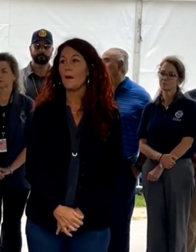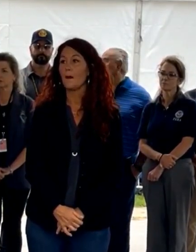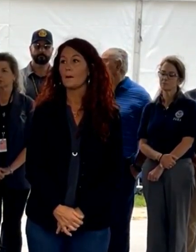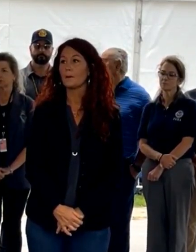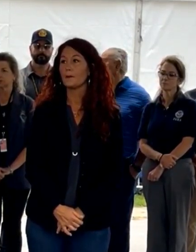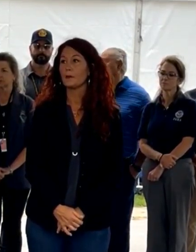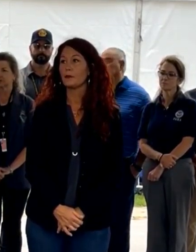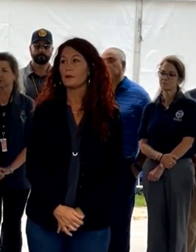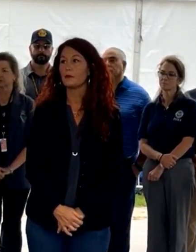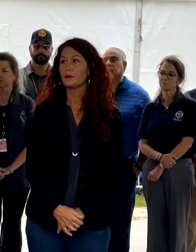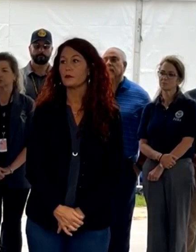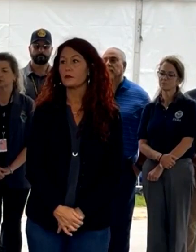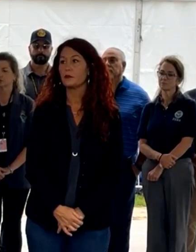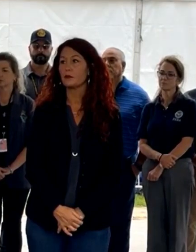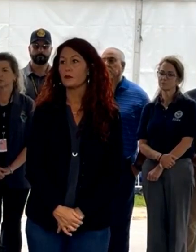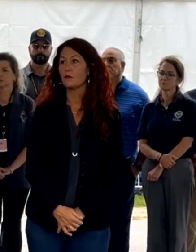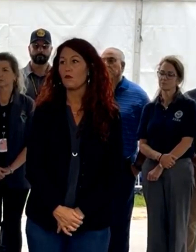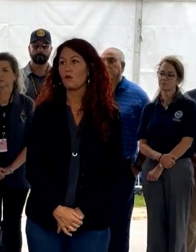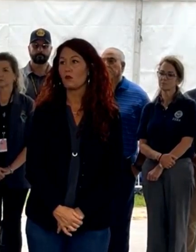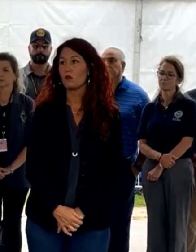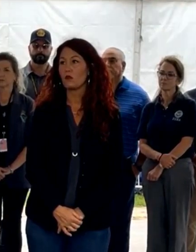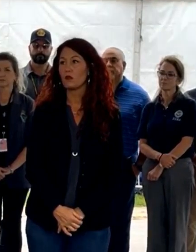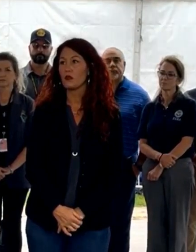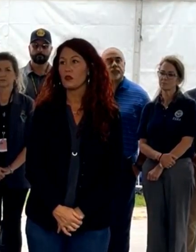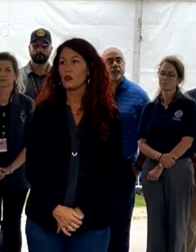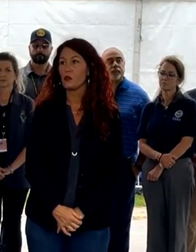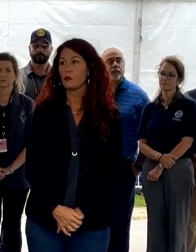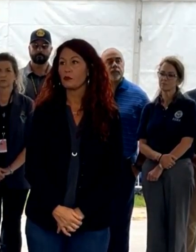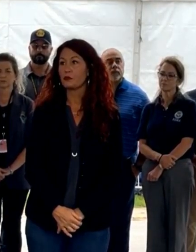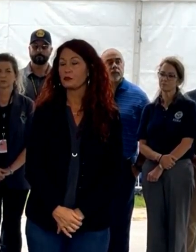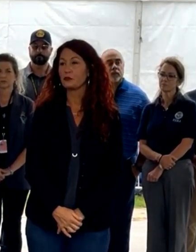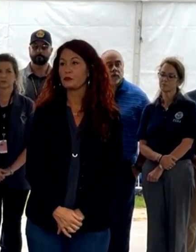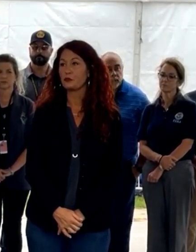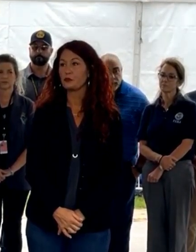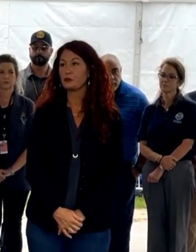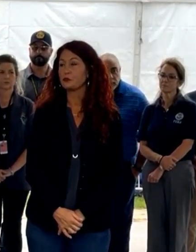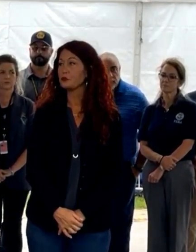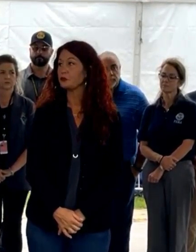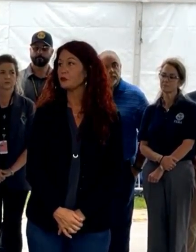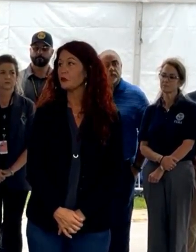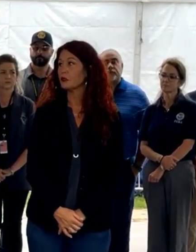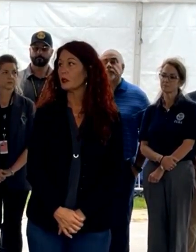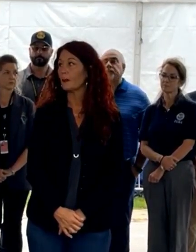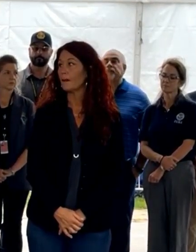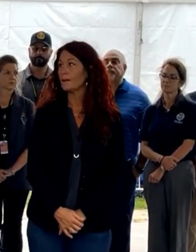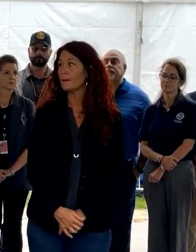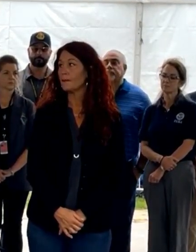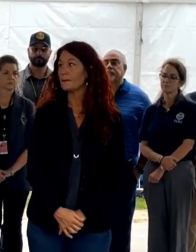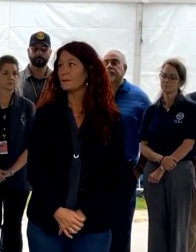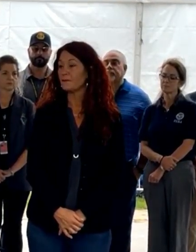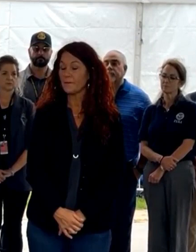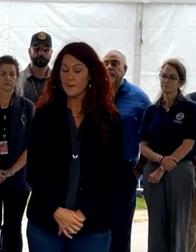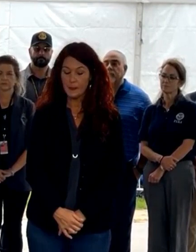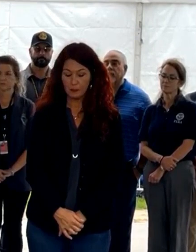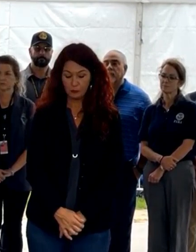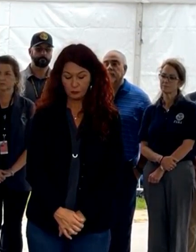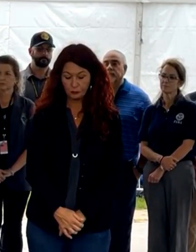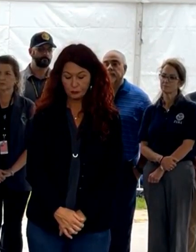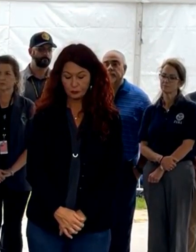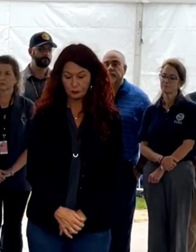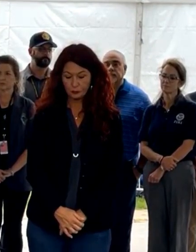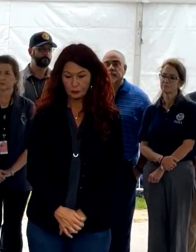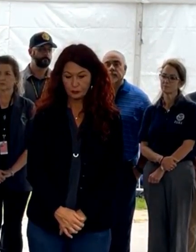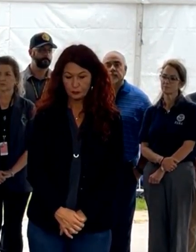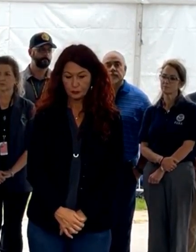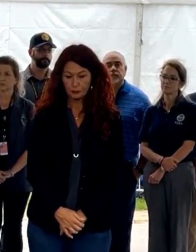preparado para combatir y para poder resolver lo que es los impactos de esta tormenta, y